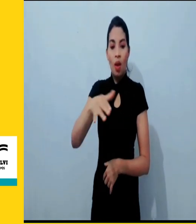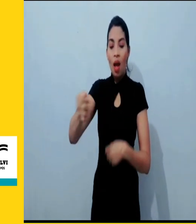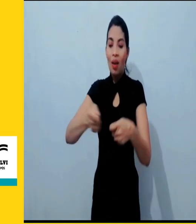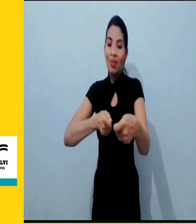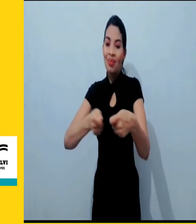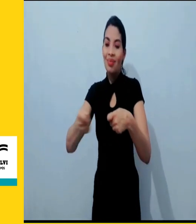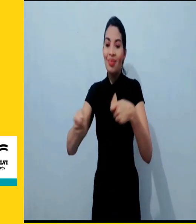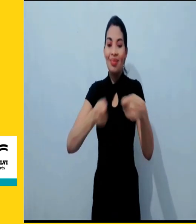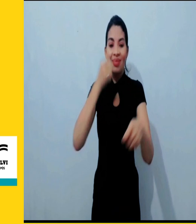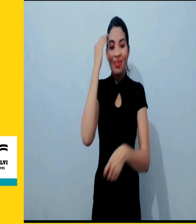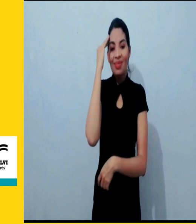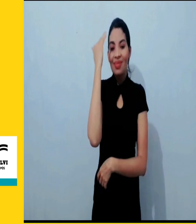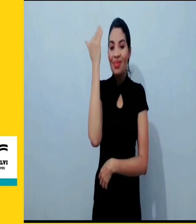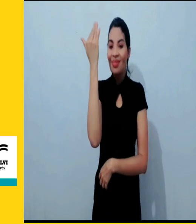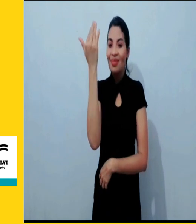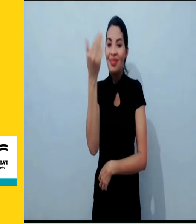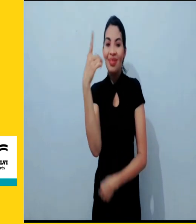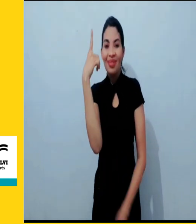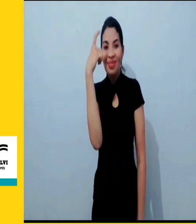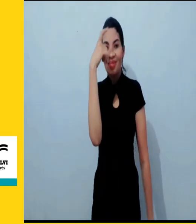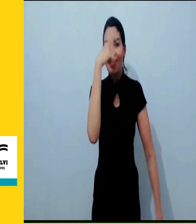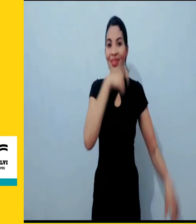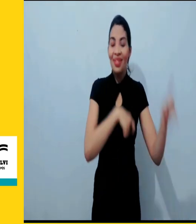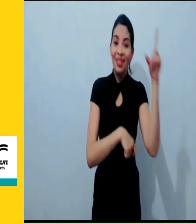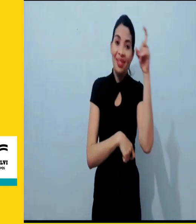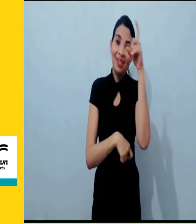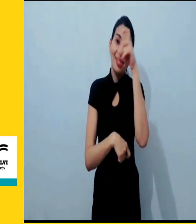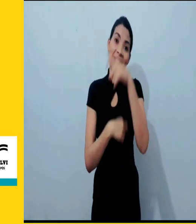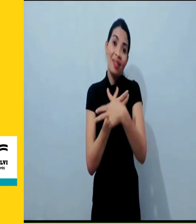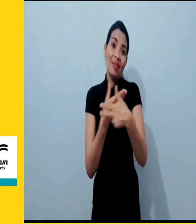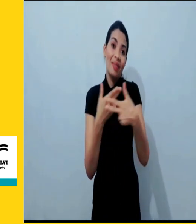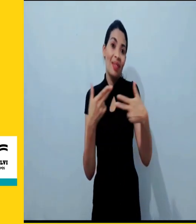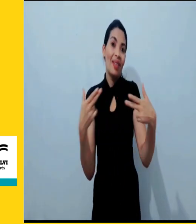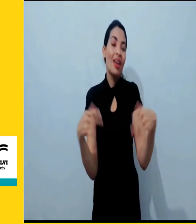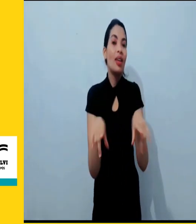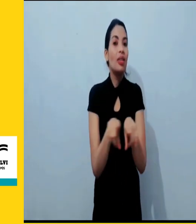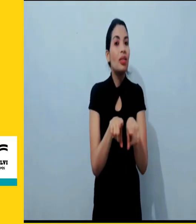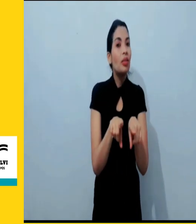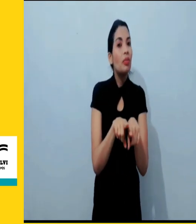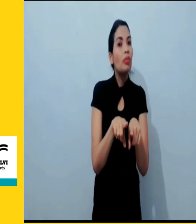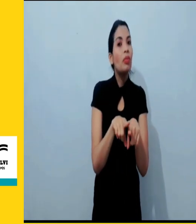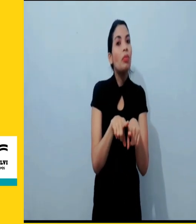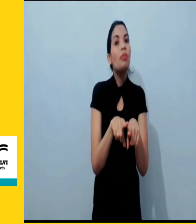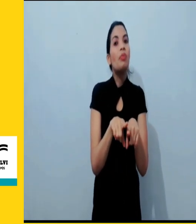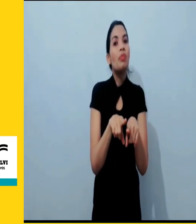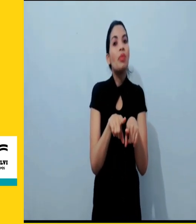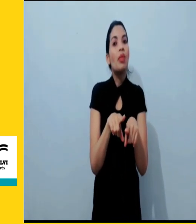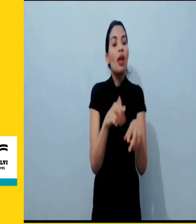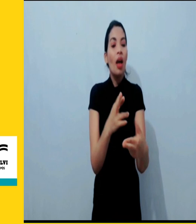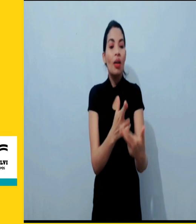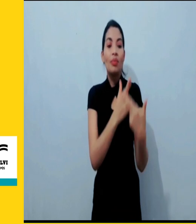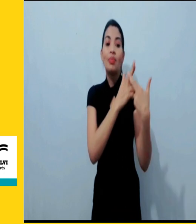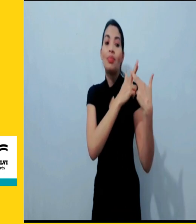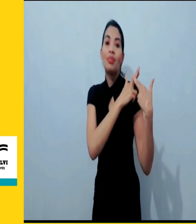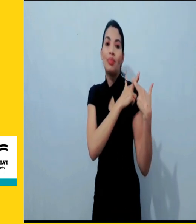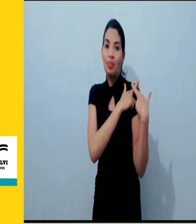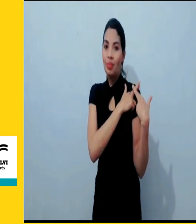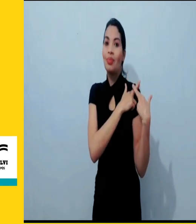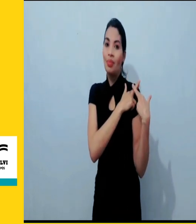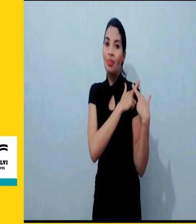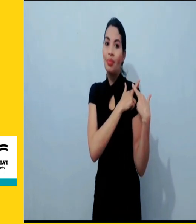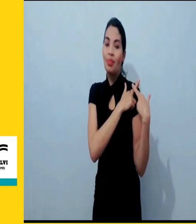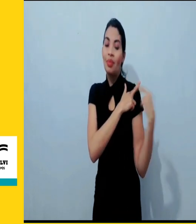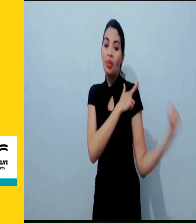principais desafios, questões, dificuldades, assim como o papel do professor